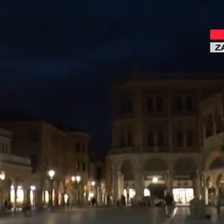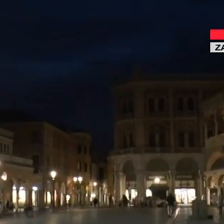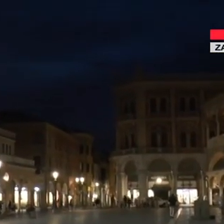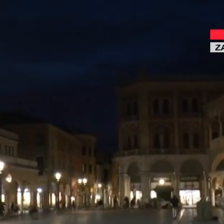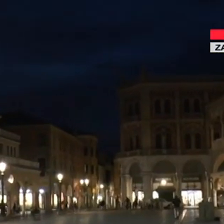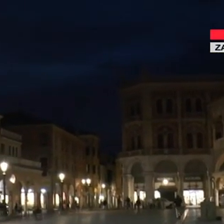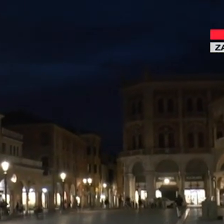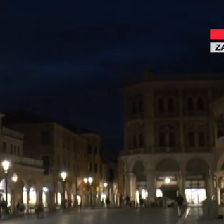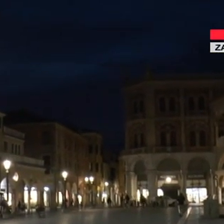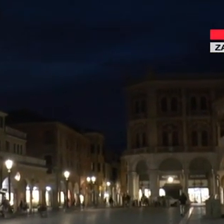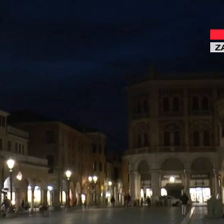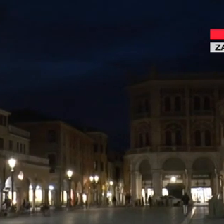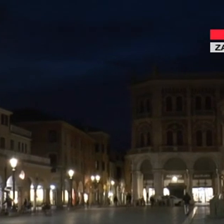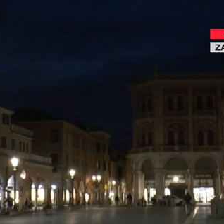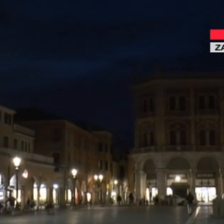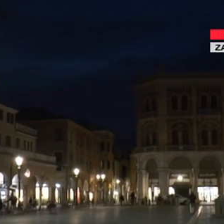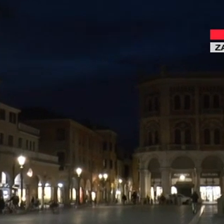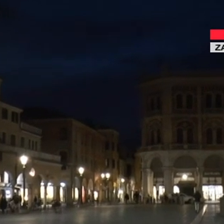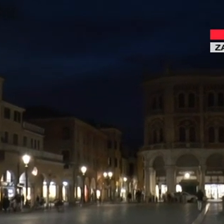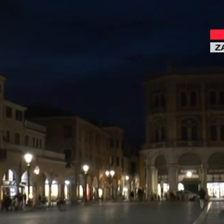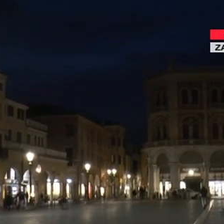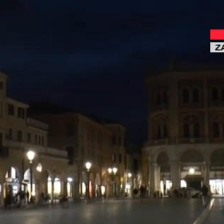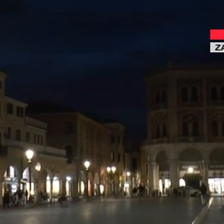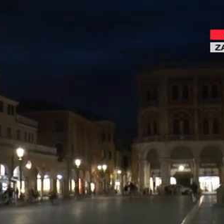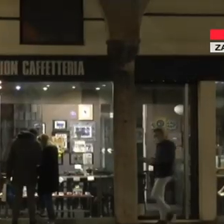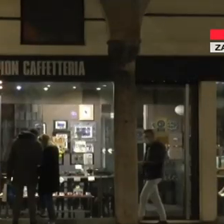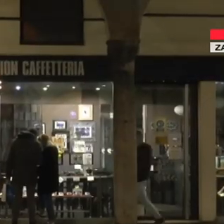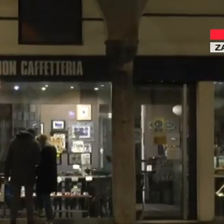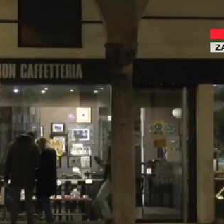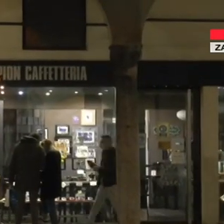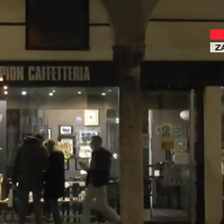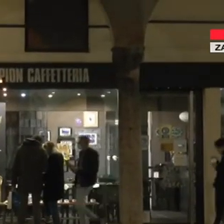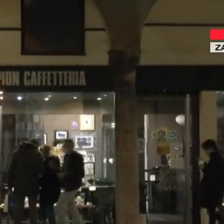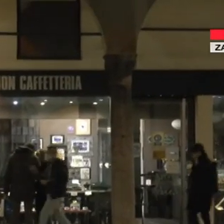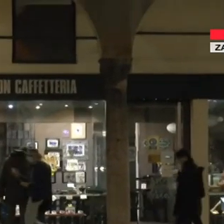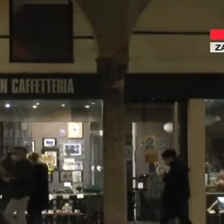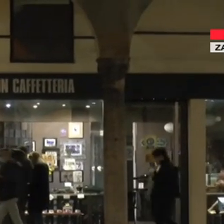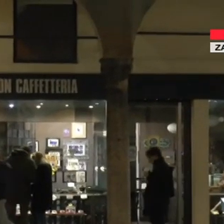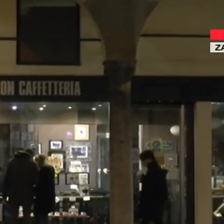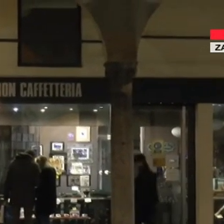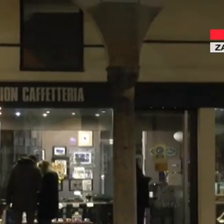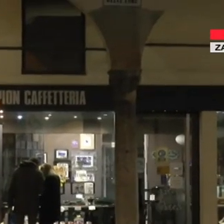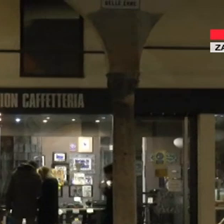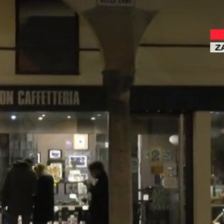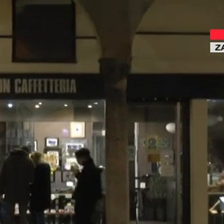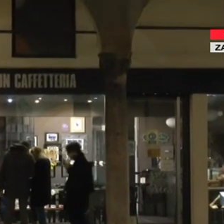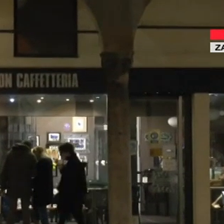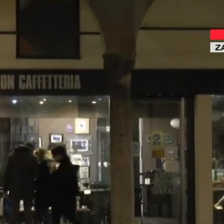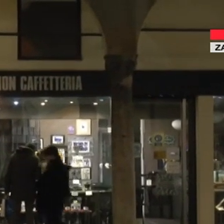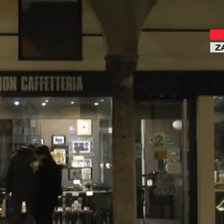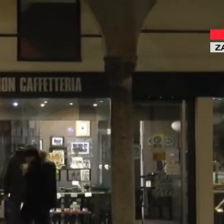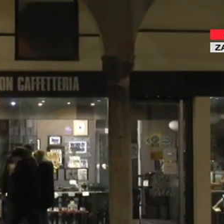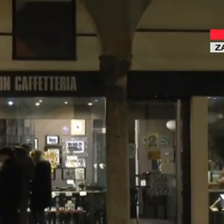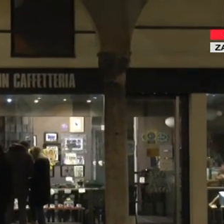di un'iniziativa di disobbedienza civile condivisa e rilanciata attraverso i social network da diversi gruppi negazionisti del Covid e no mask.